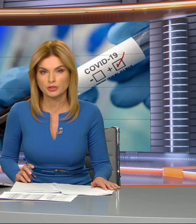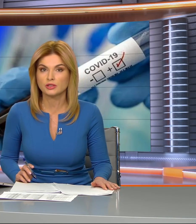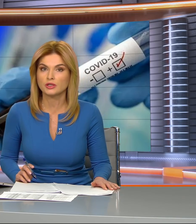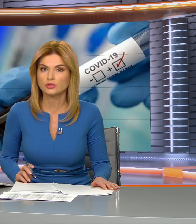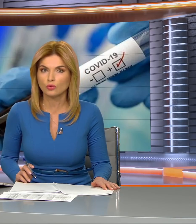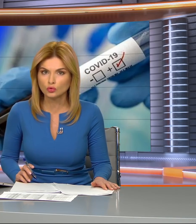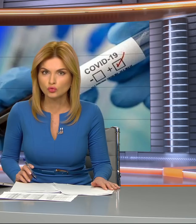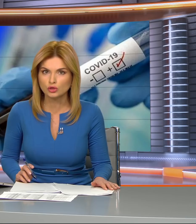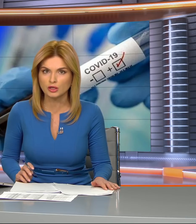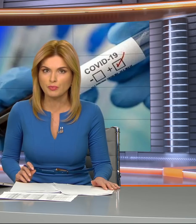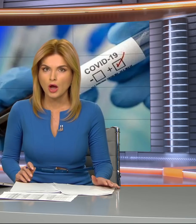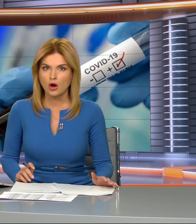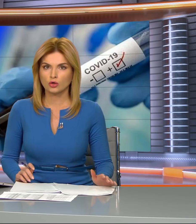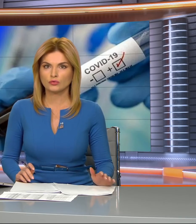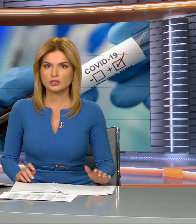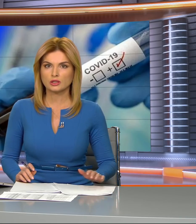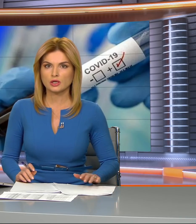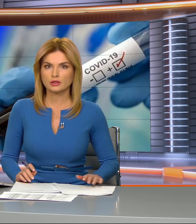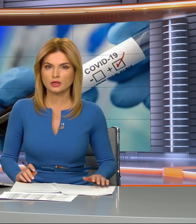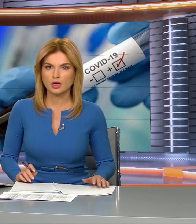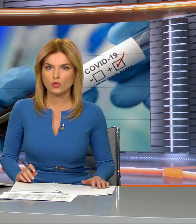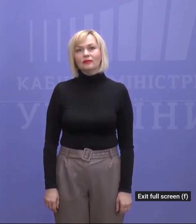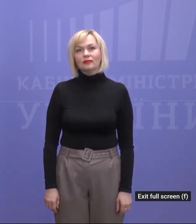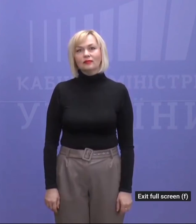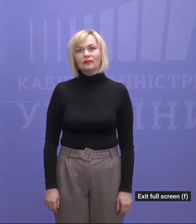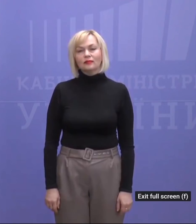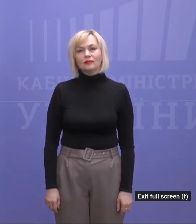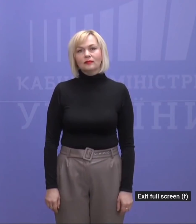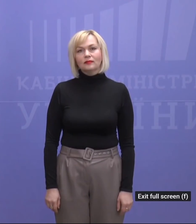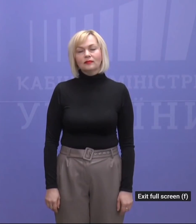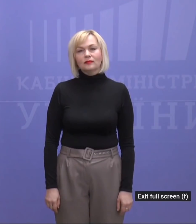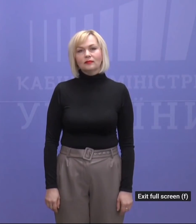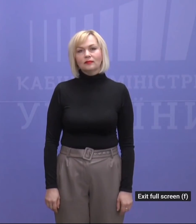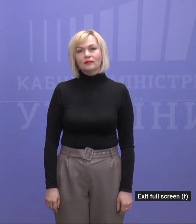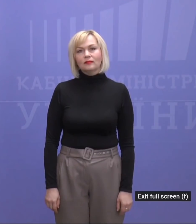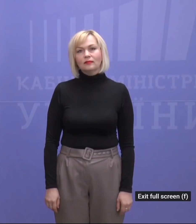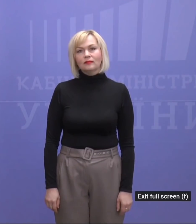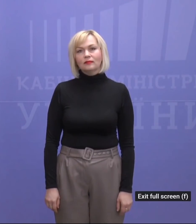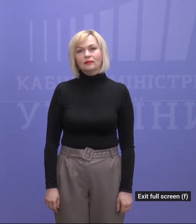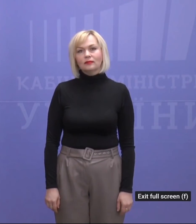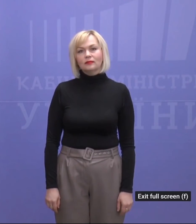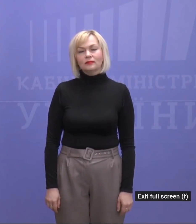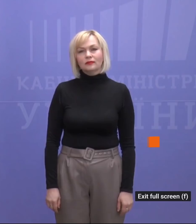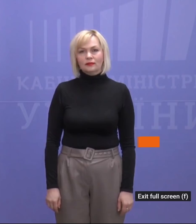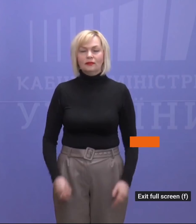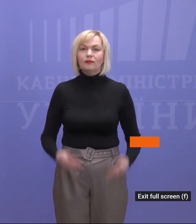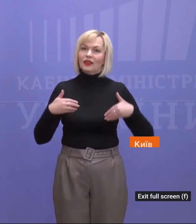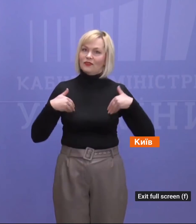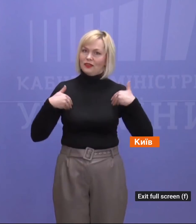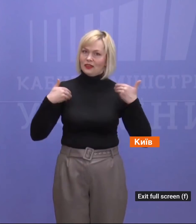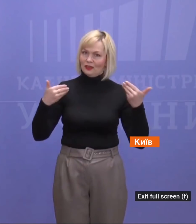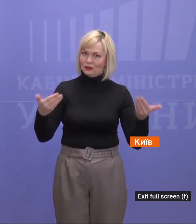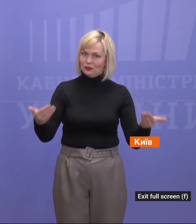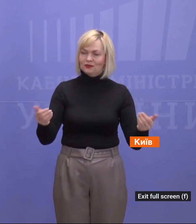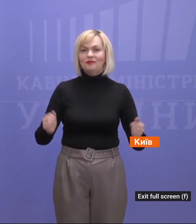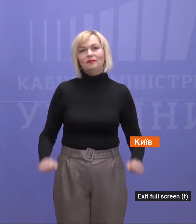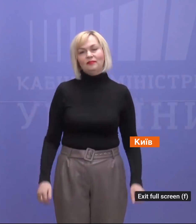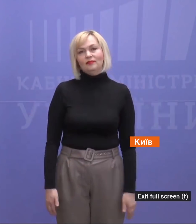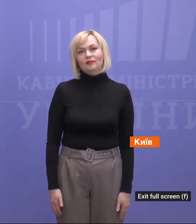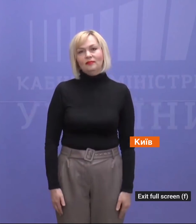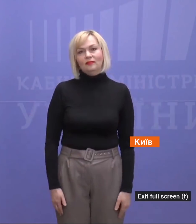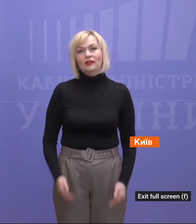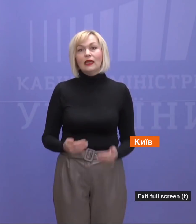23 пацієнтів одужали. Головний санітарний лікар України зазначив, що напередодні було вдвічі більше звернень з підозрою на коронавірус,